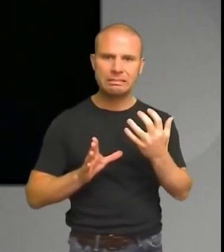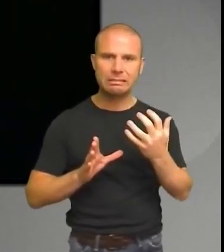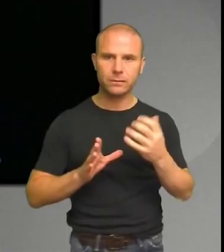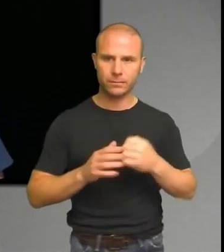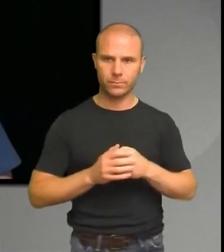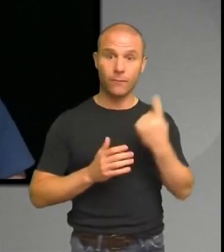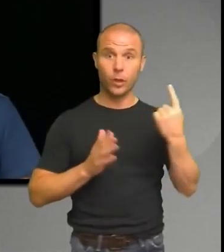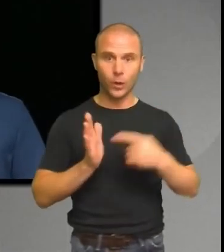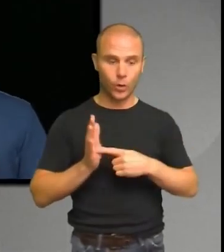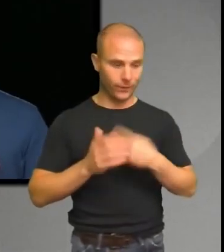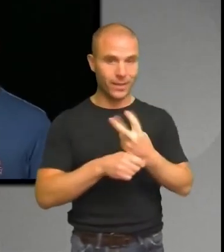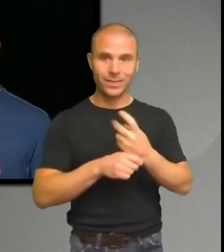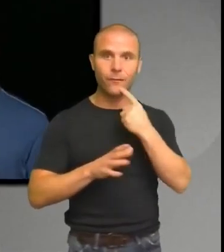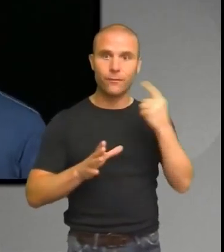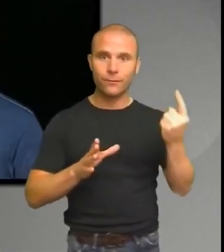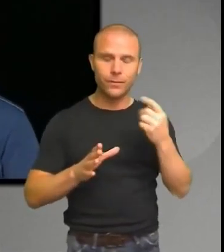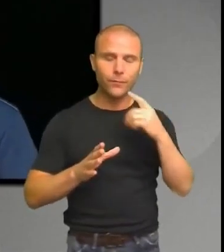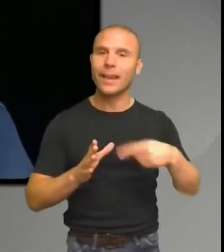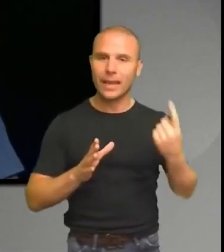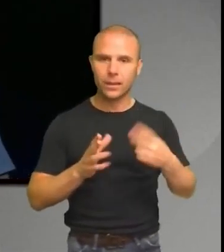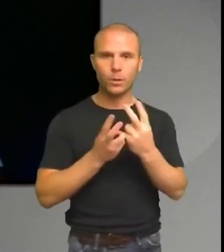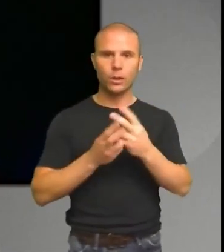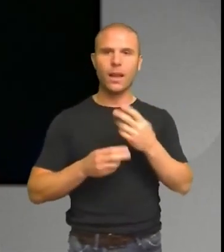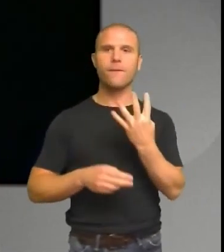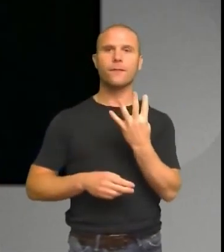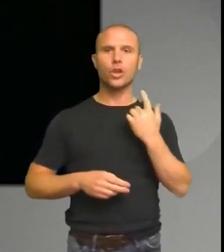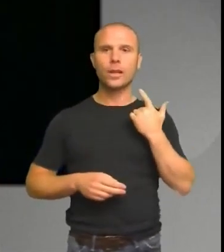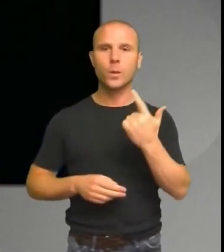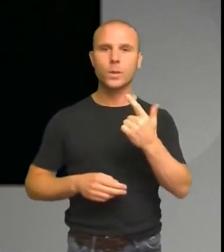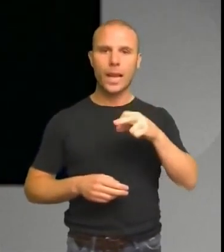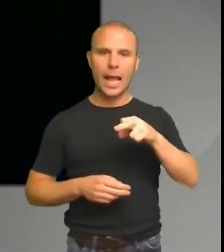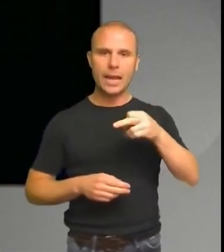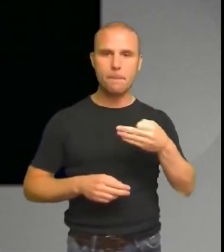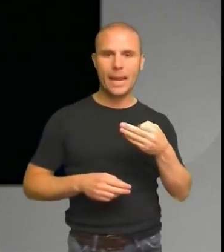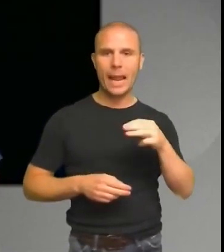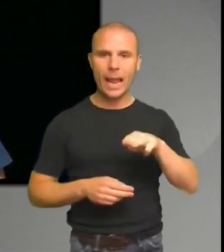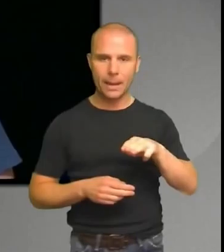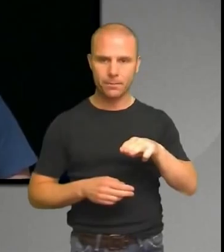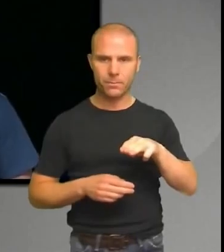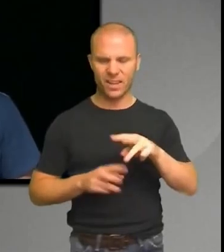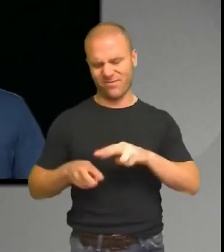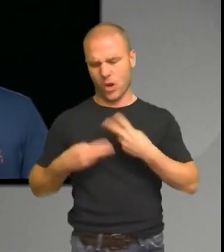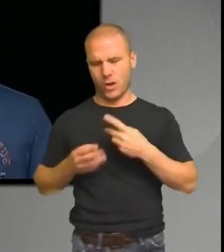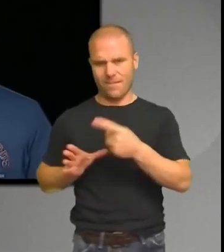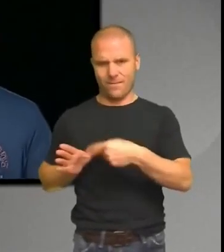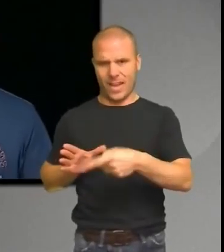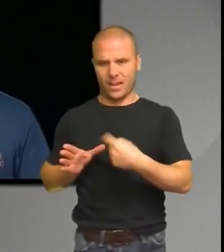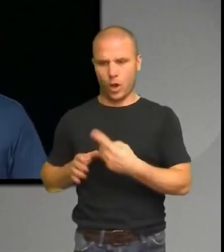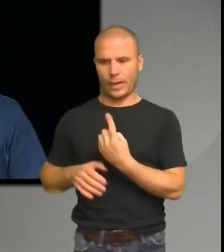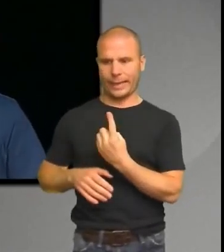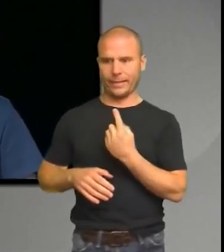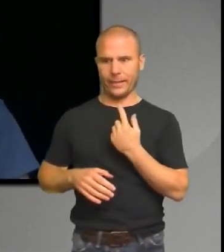vi första gången testade den fläkten, då var den uppe i 4000 RPM. Och en standard fläkt ligger på 1 och 5.